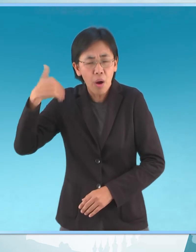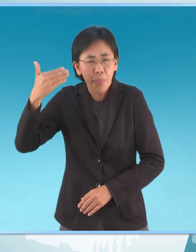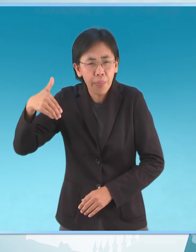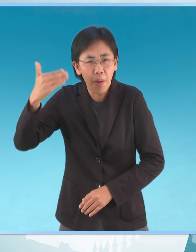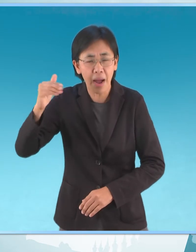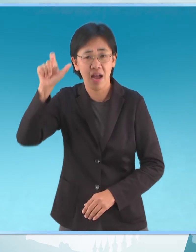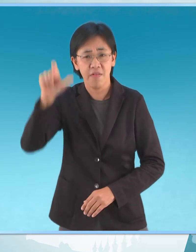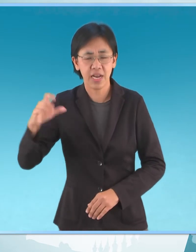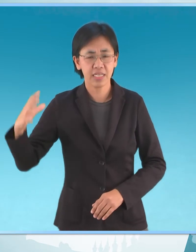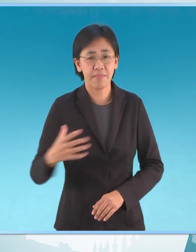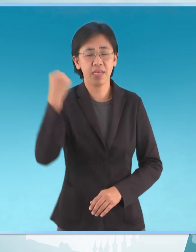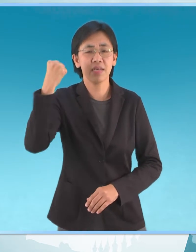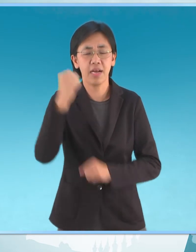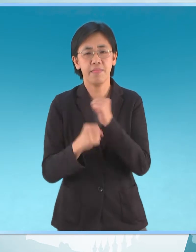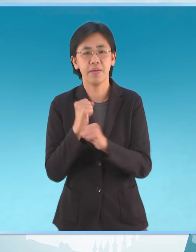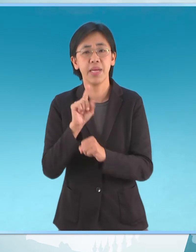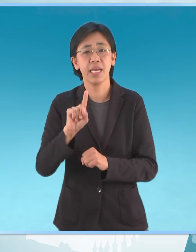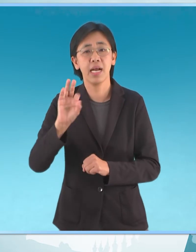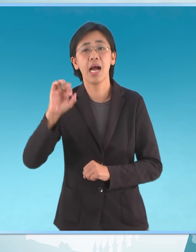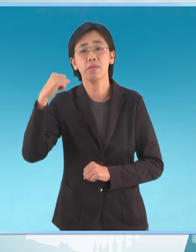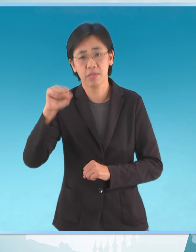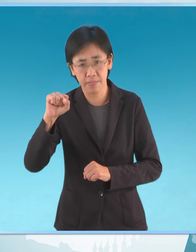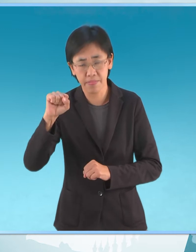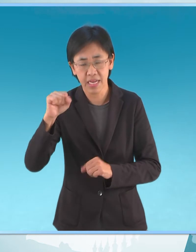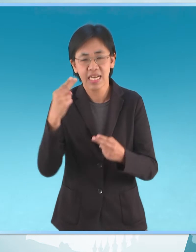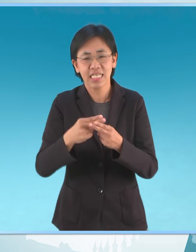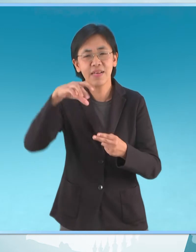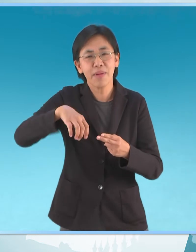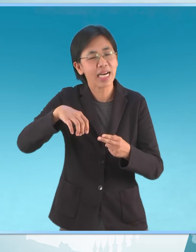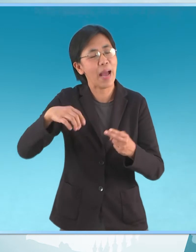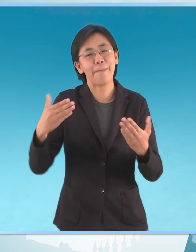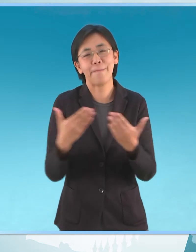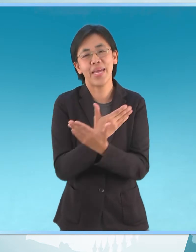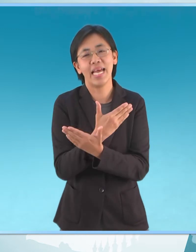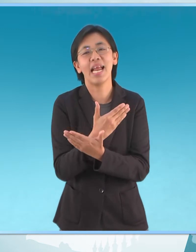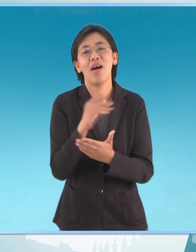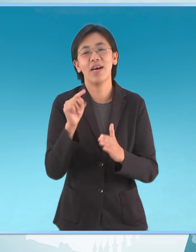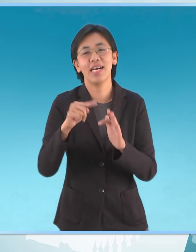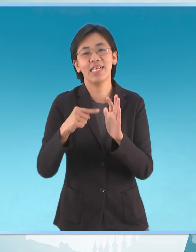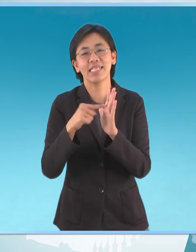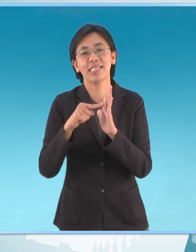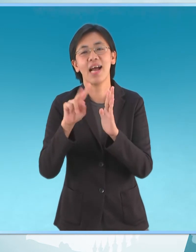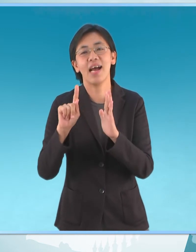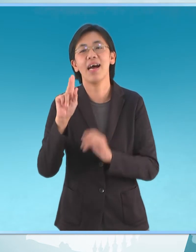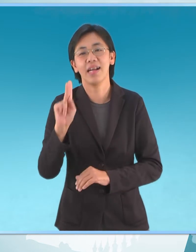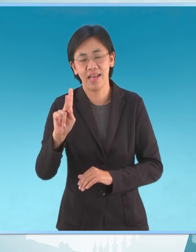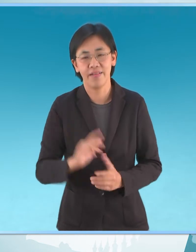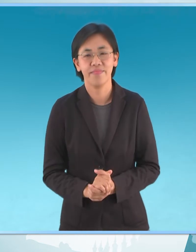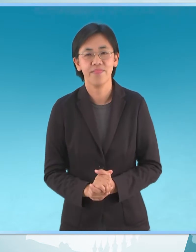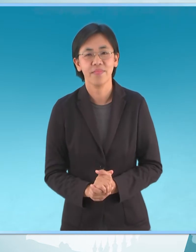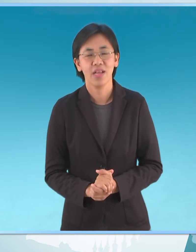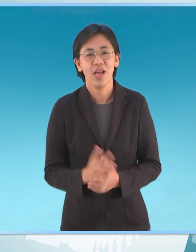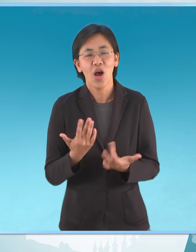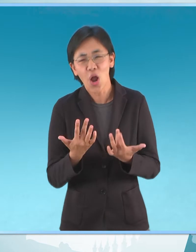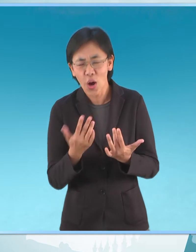ฝรั่งเศสมายึดอาณานิคมเมื่อปี1910นะครับก็ได้มีการเปลี่ยนชื่อเป็นเมืองท่าแขกในเวลาต่อมานะฮะเดี๋ยวจะ